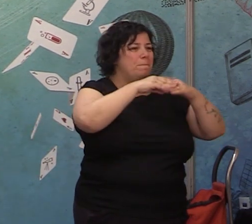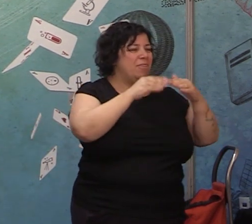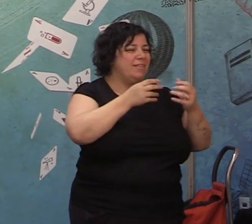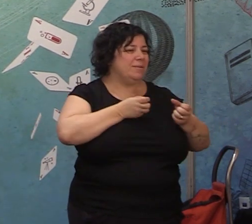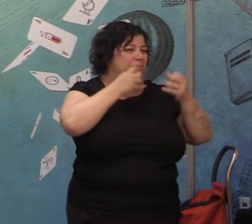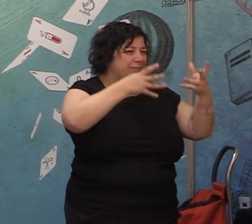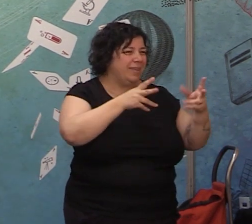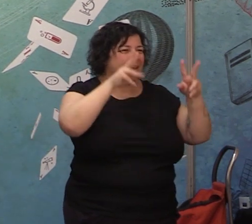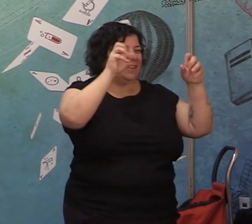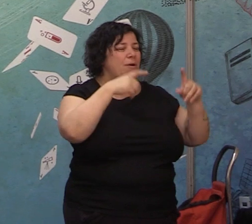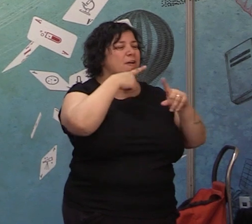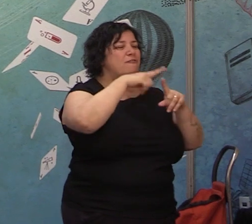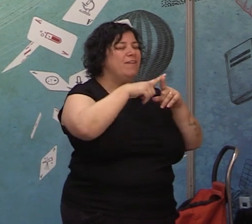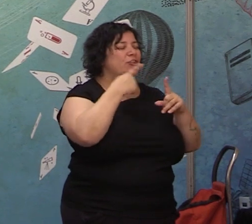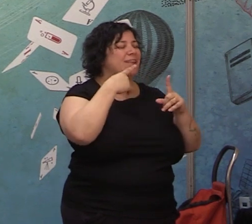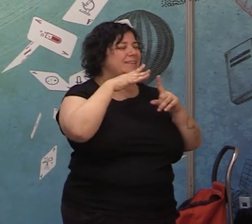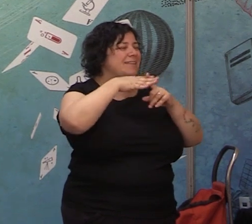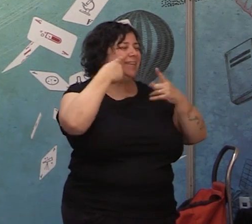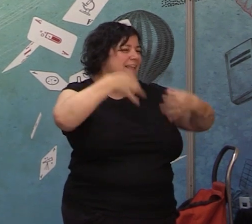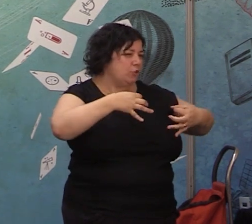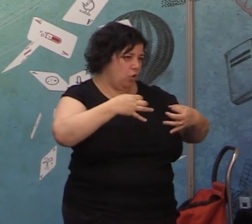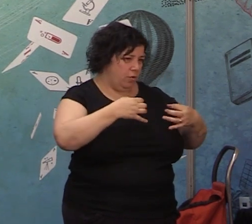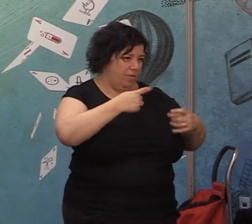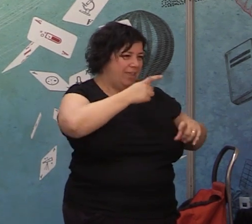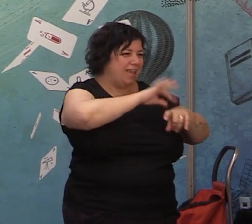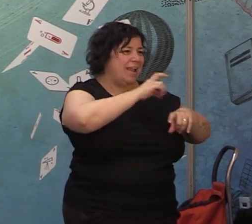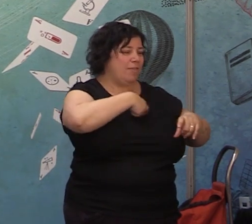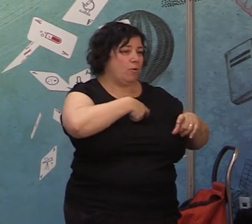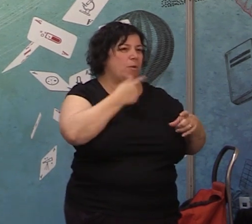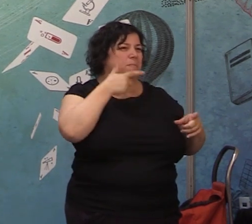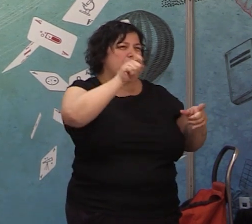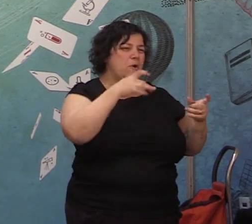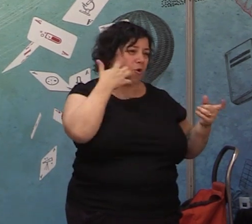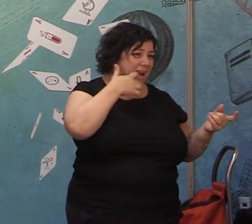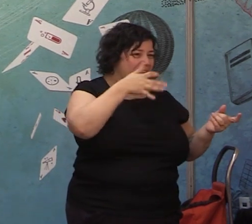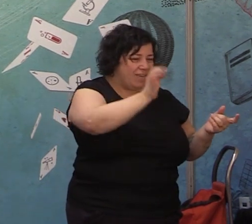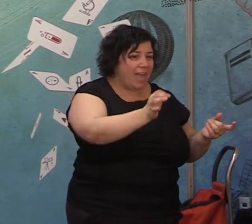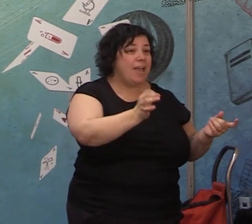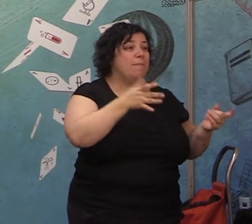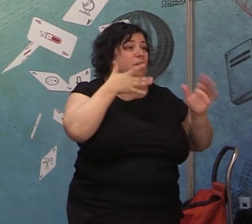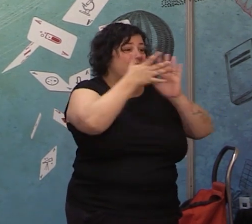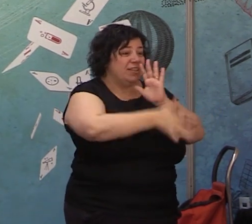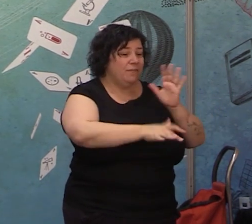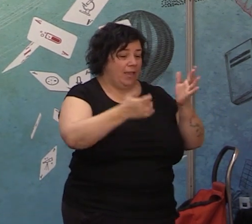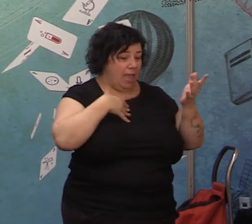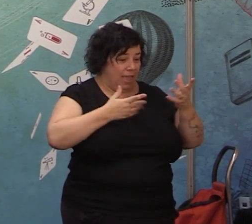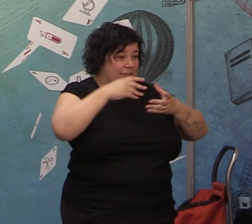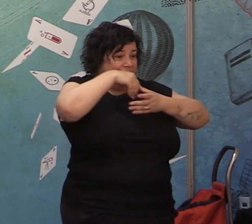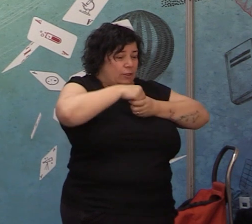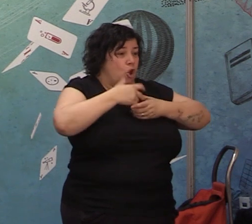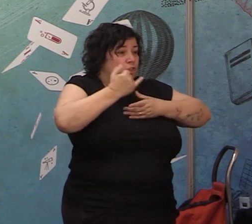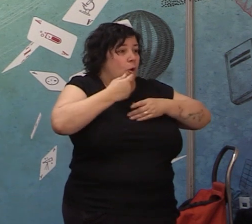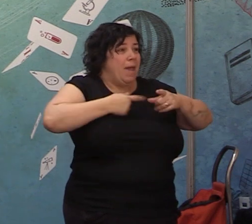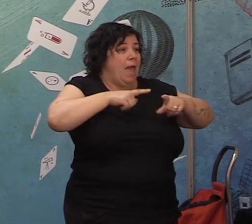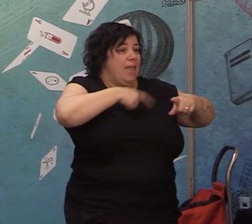se llama los factores de riesgo cardiovascular, que es una palabra así un poco extraño, pero realmente son las papeletas que uno tiene para padecer